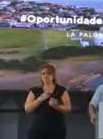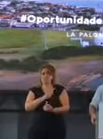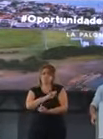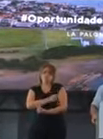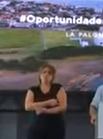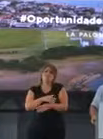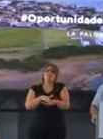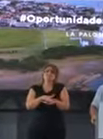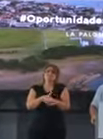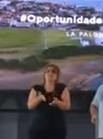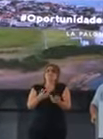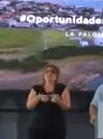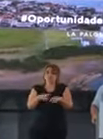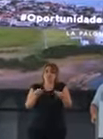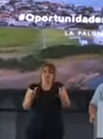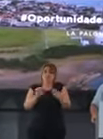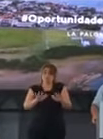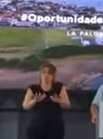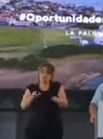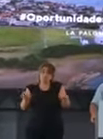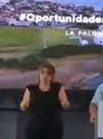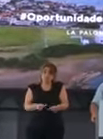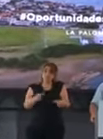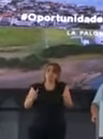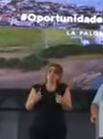se ha convertido en una razón de ser y estar.